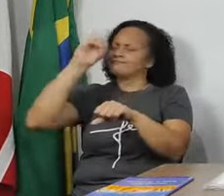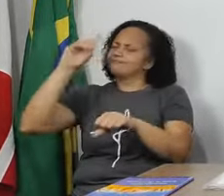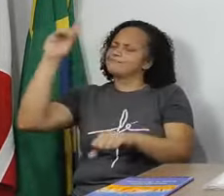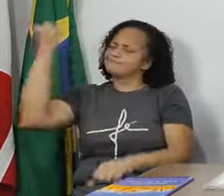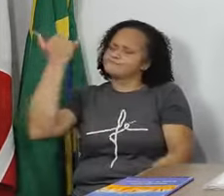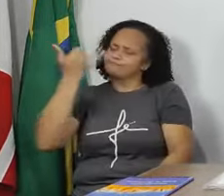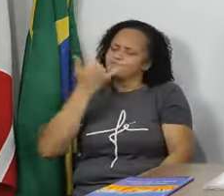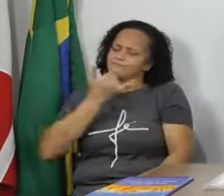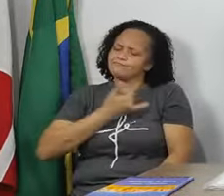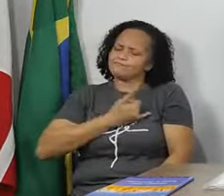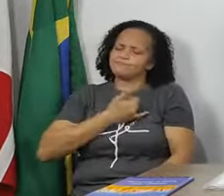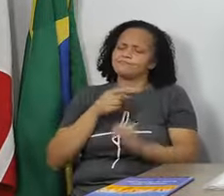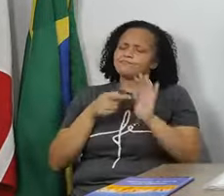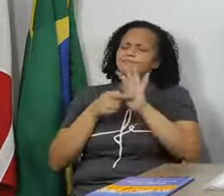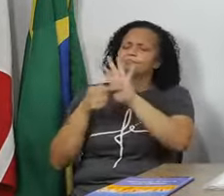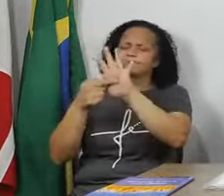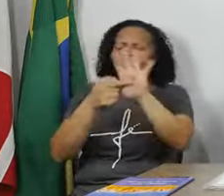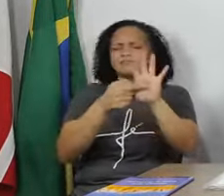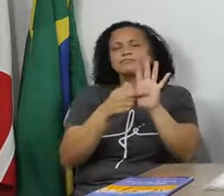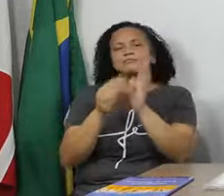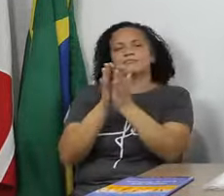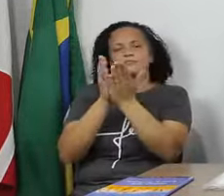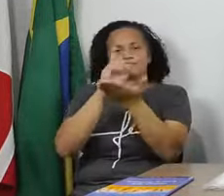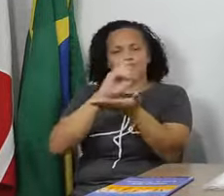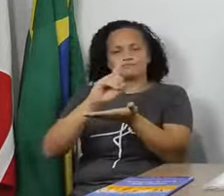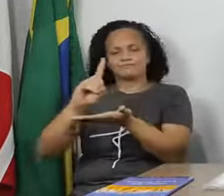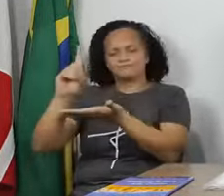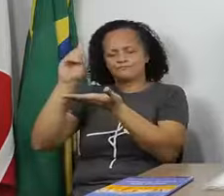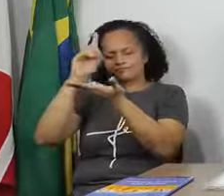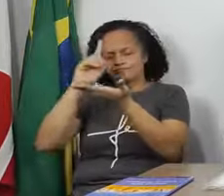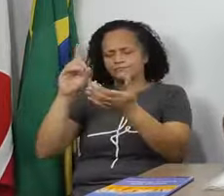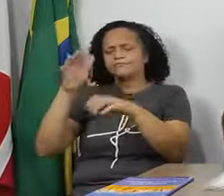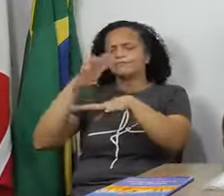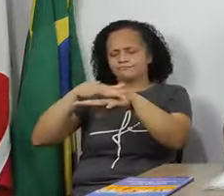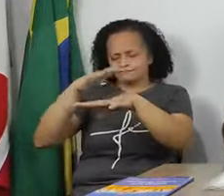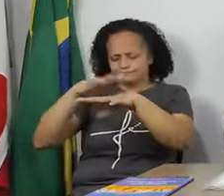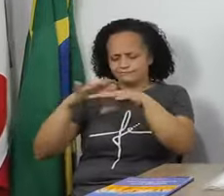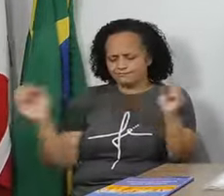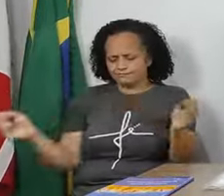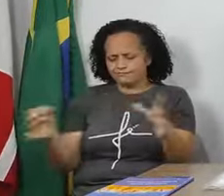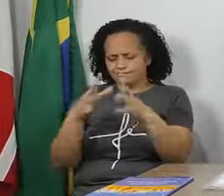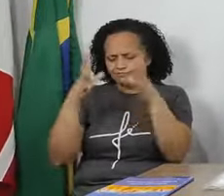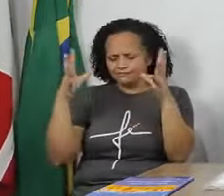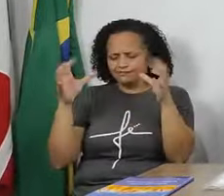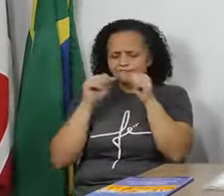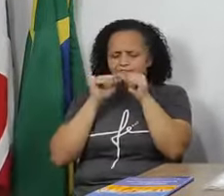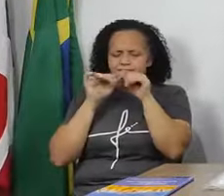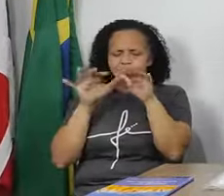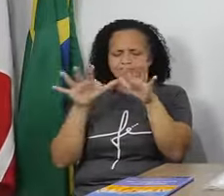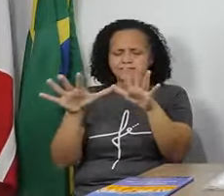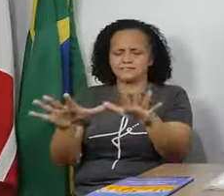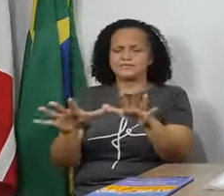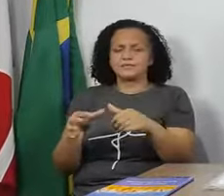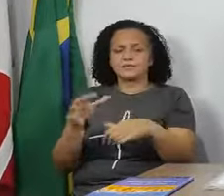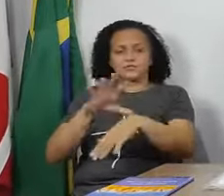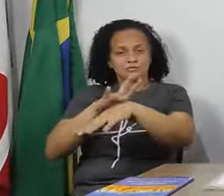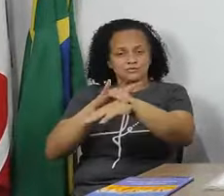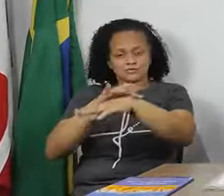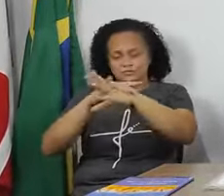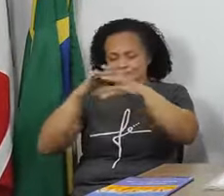palavra, confirma a Tua palavra, realiza milagres, sinais, Pai, cura o